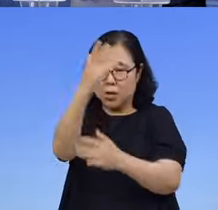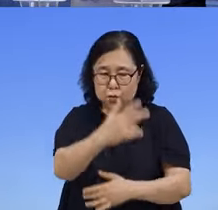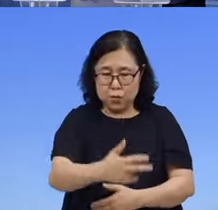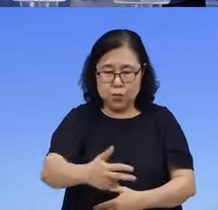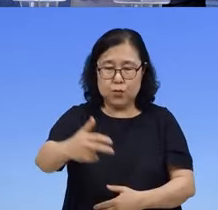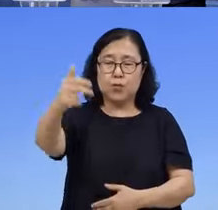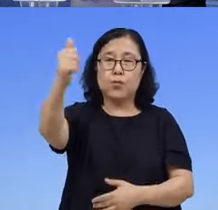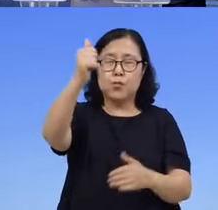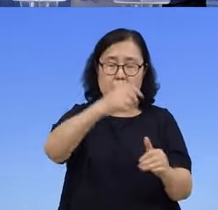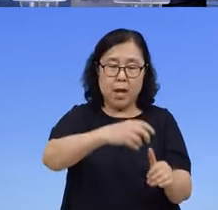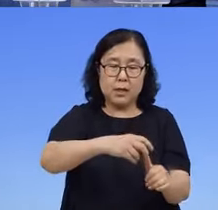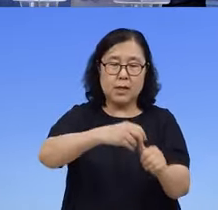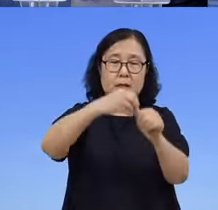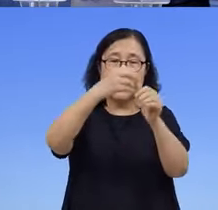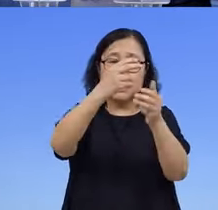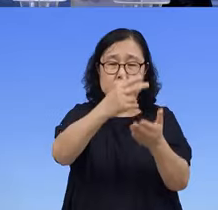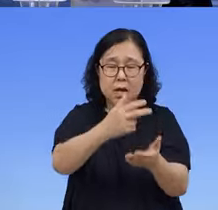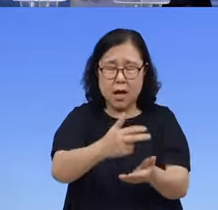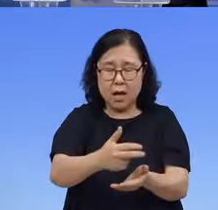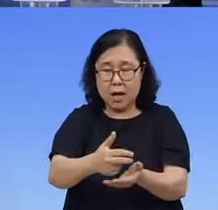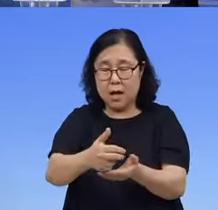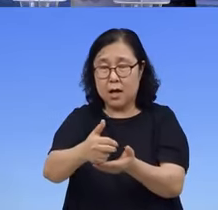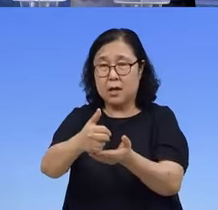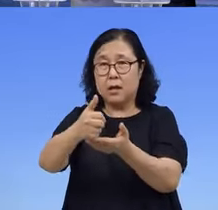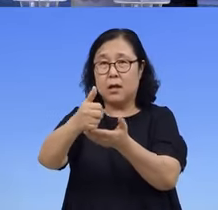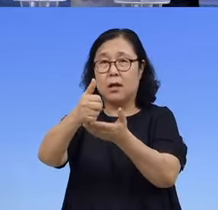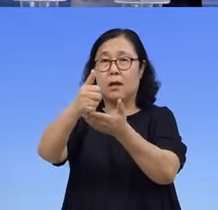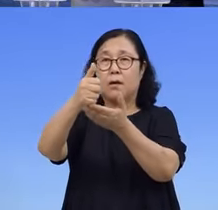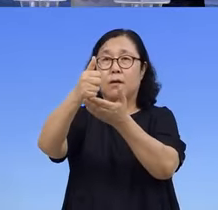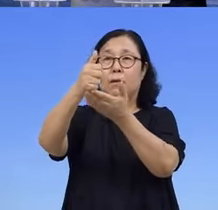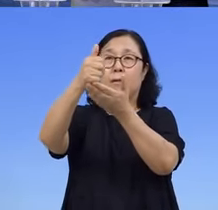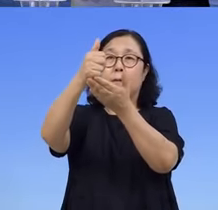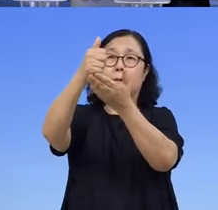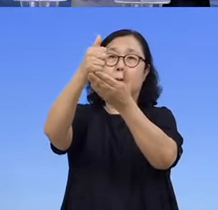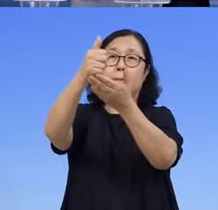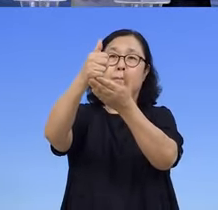예수 주 메시아네.